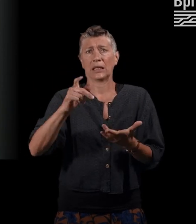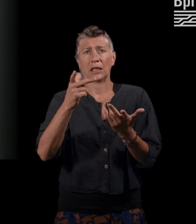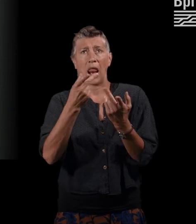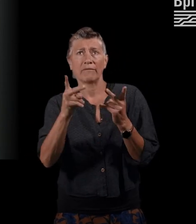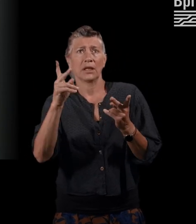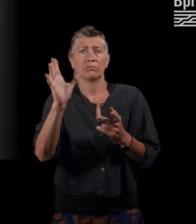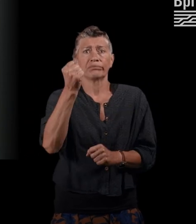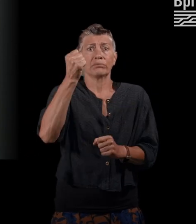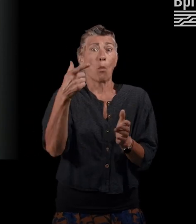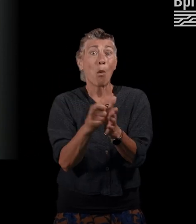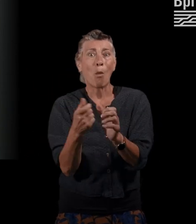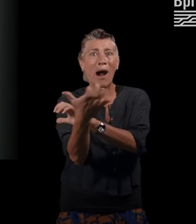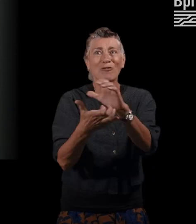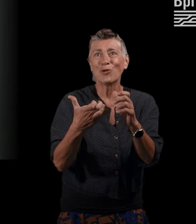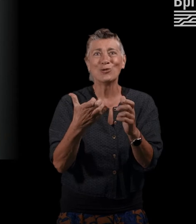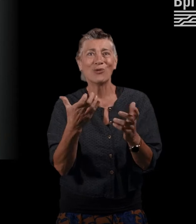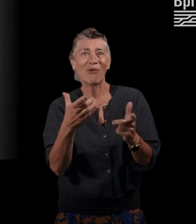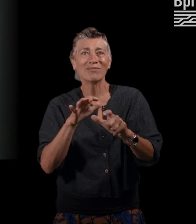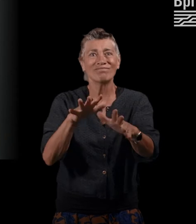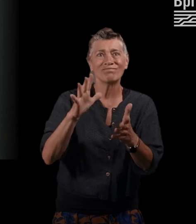un moment révolutionnaire,